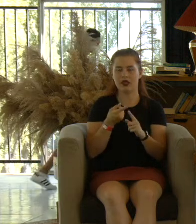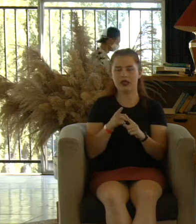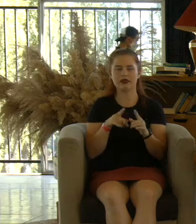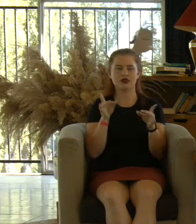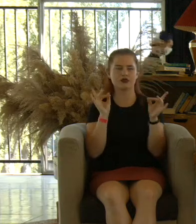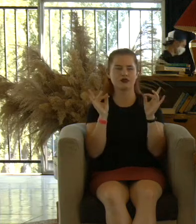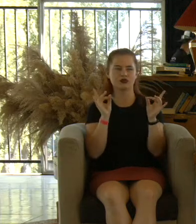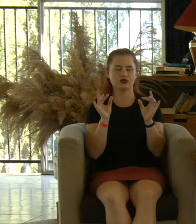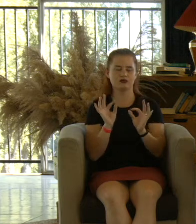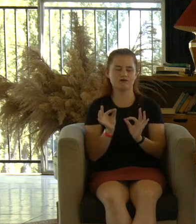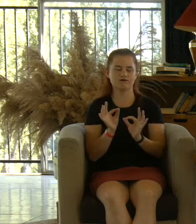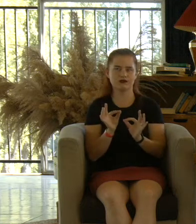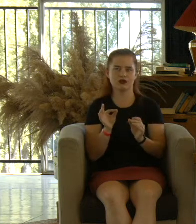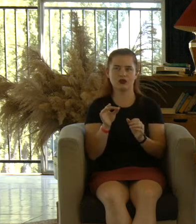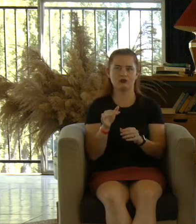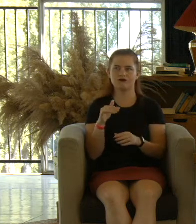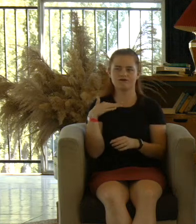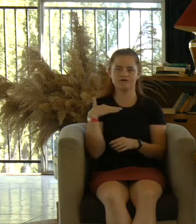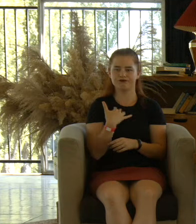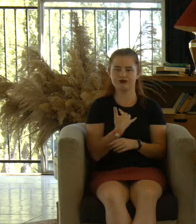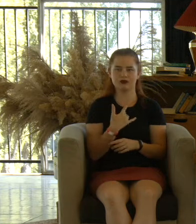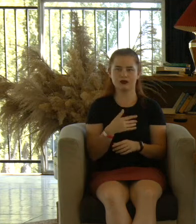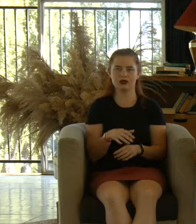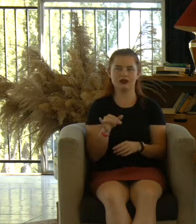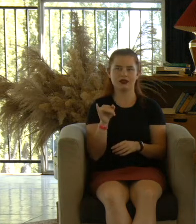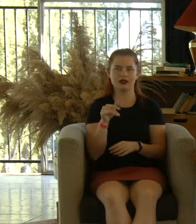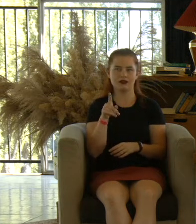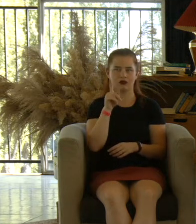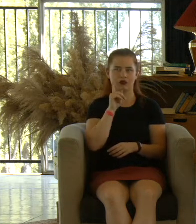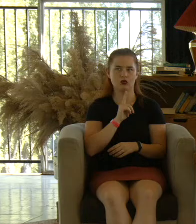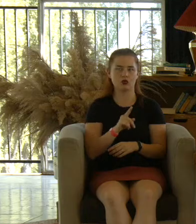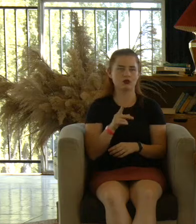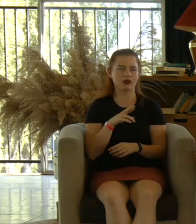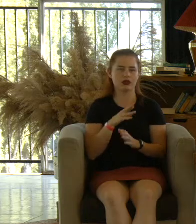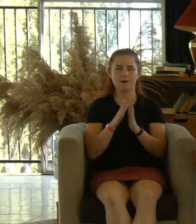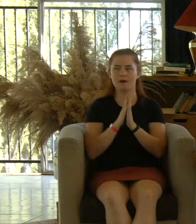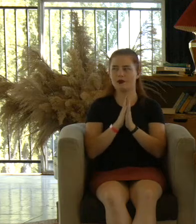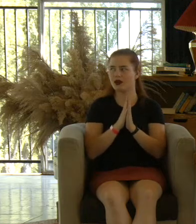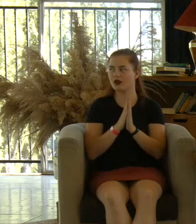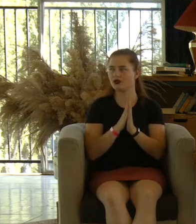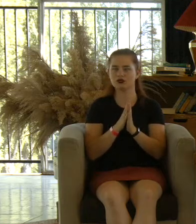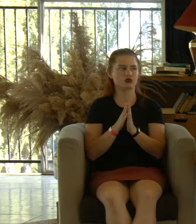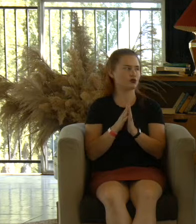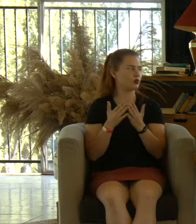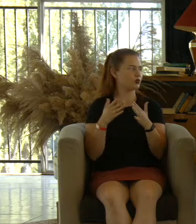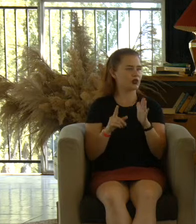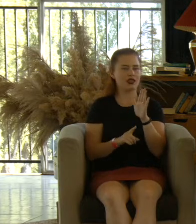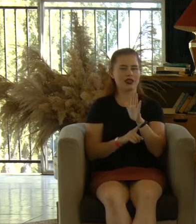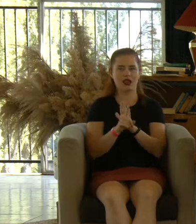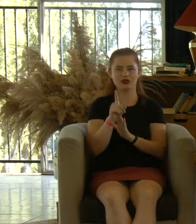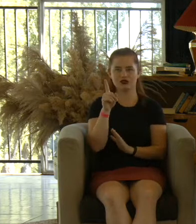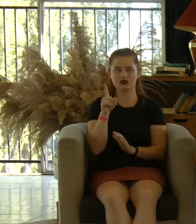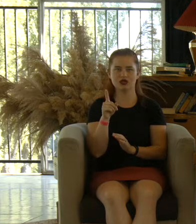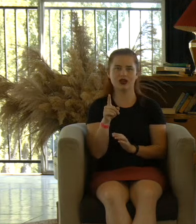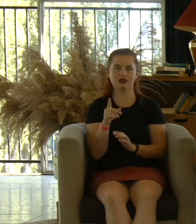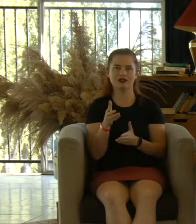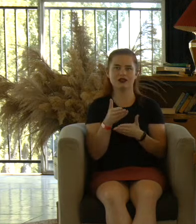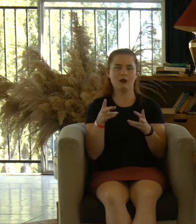конечно, потрясающе круто и вкусно. Я попрошу уже вот начать нам